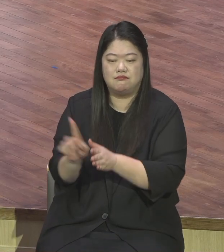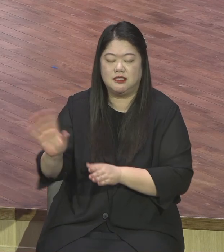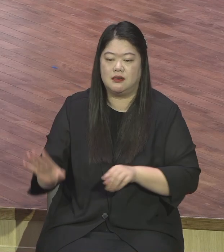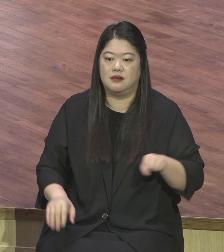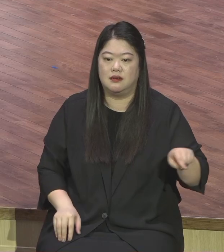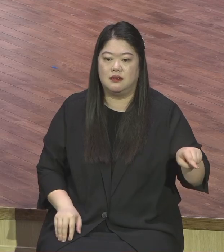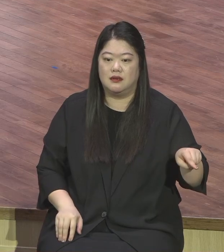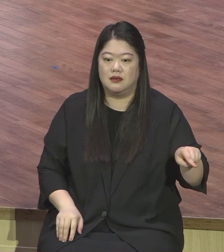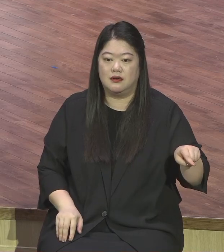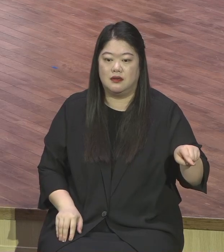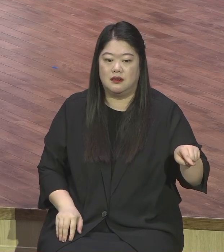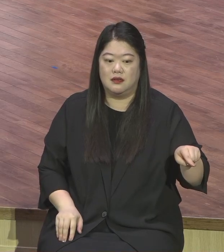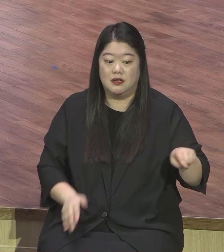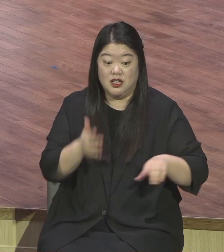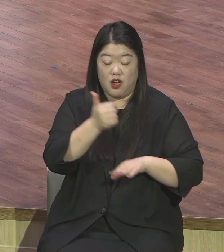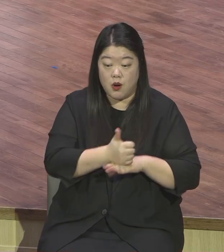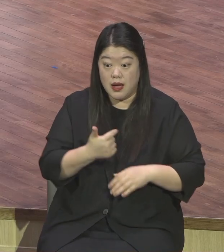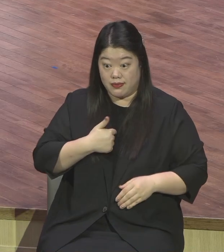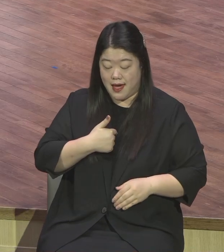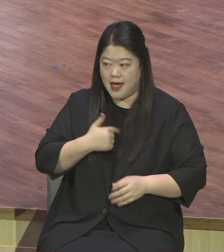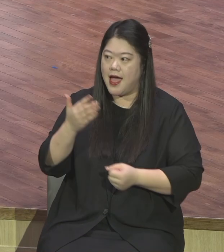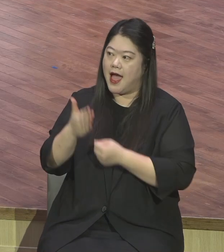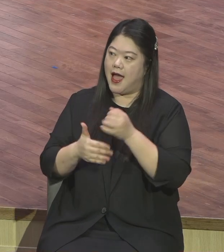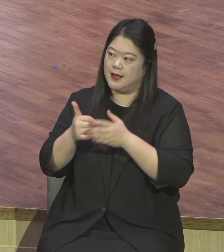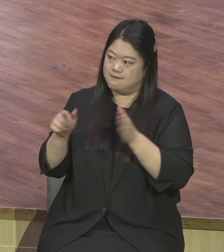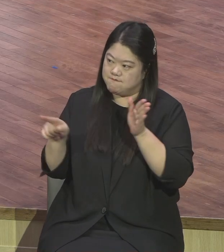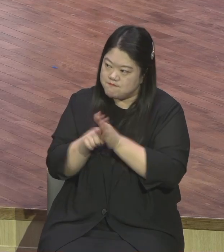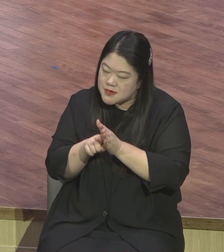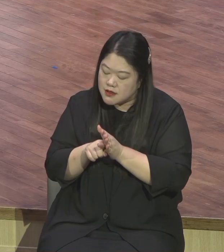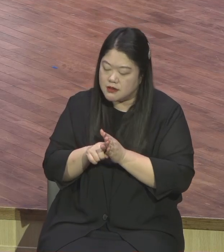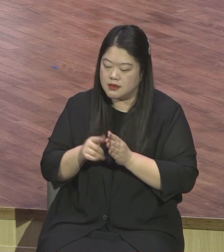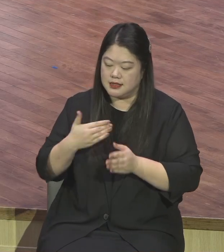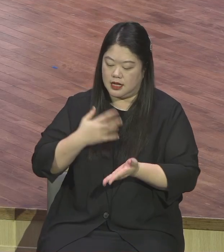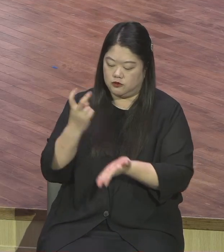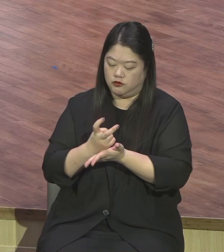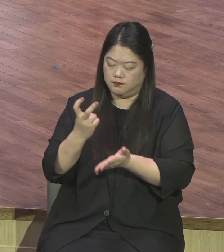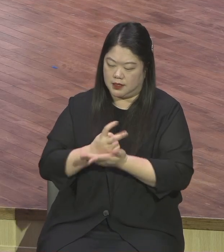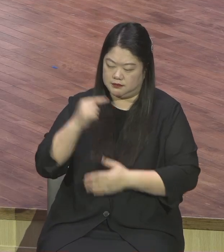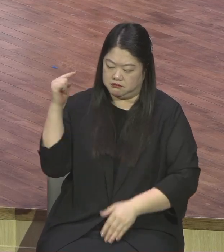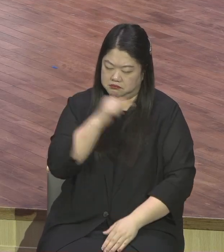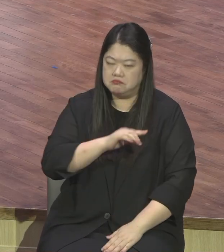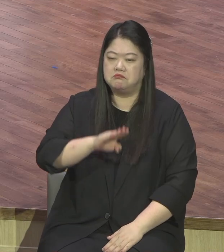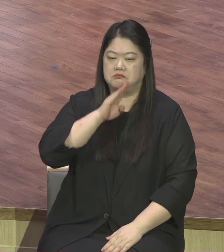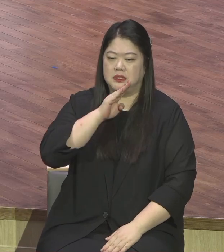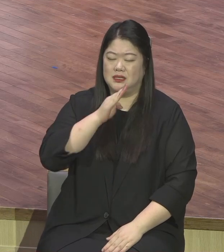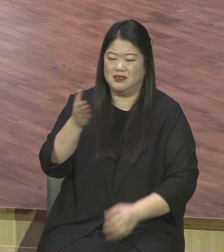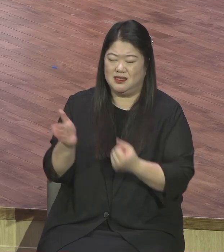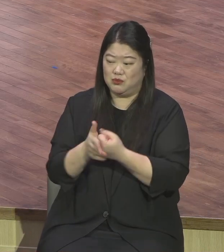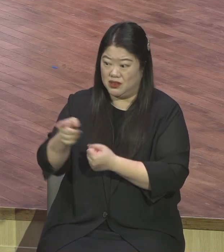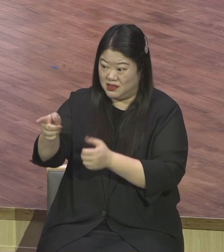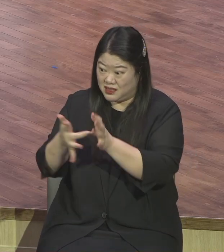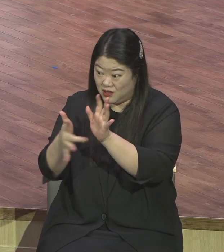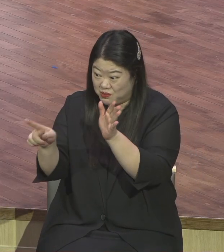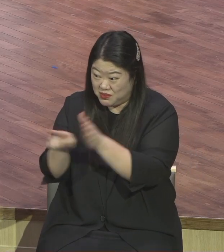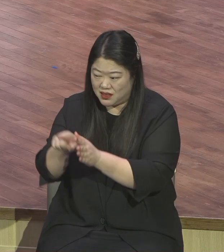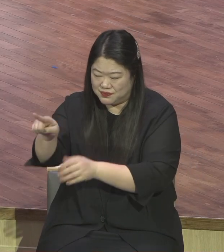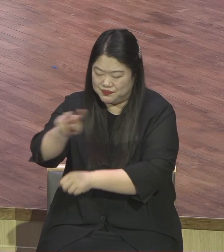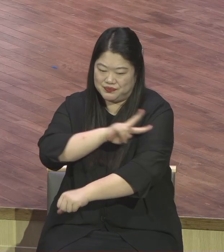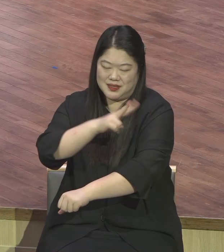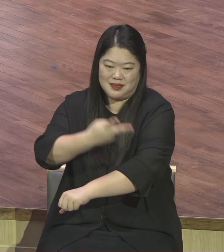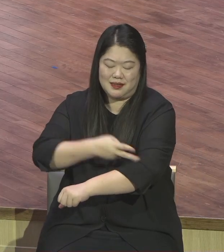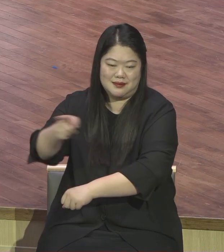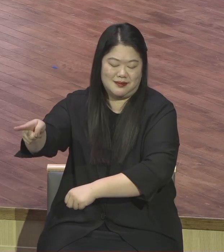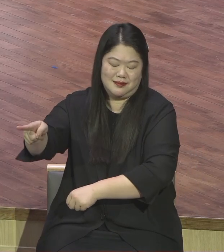자기는요 나름대로 하나님에 대한 열심을 가지고 기독교인을 핍박했어요. 이것이 하나님 앞에서